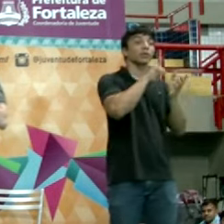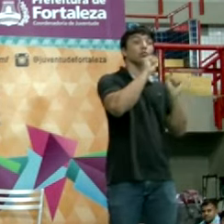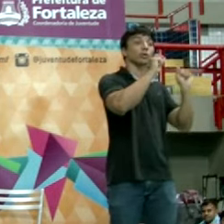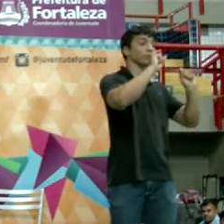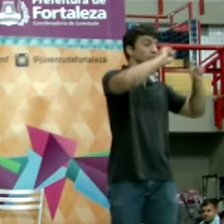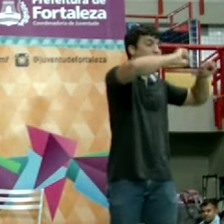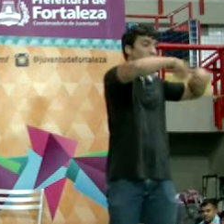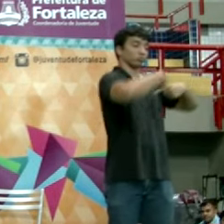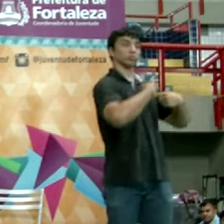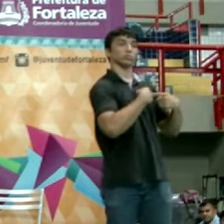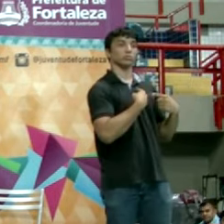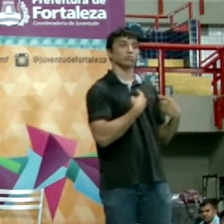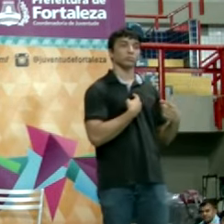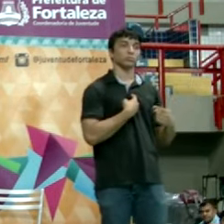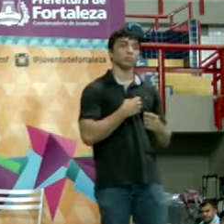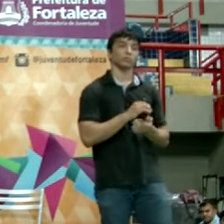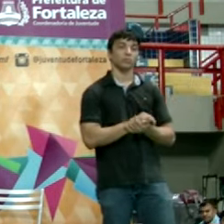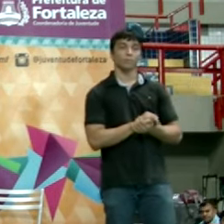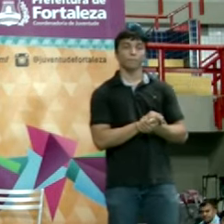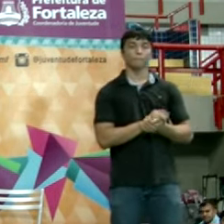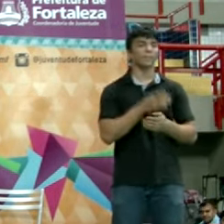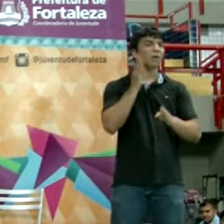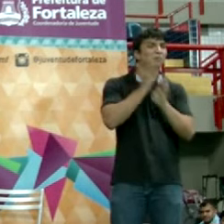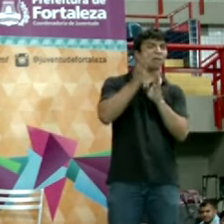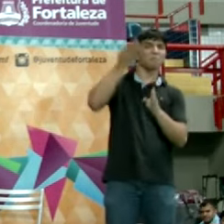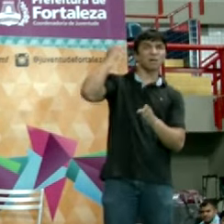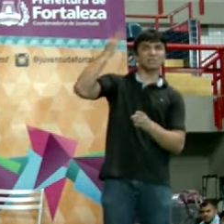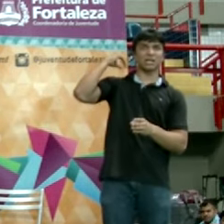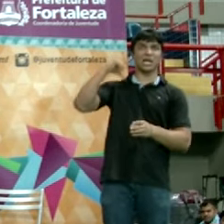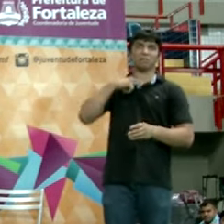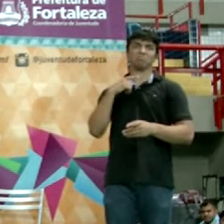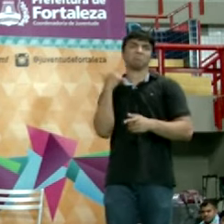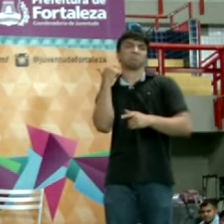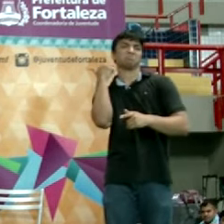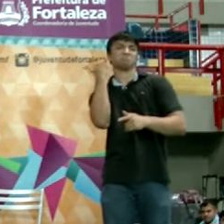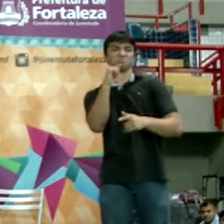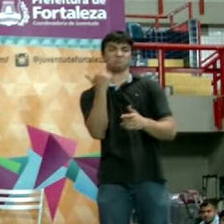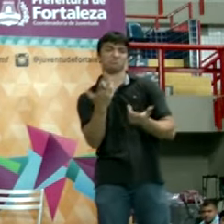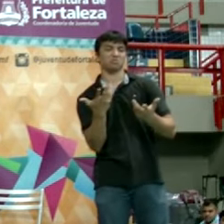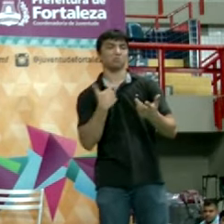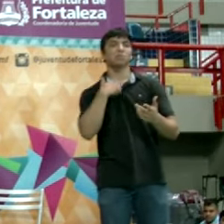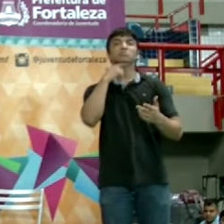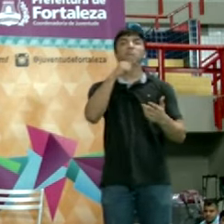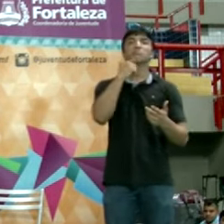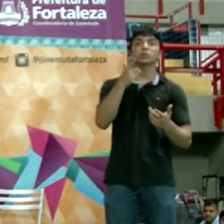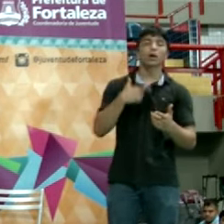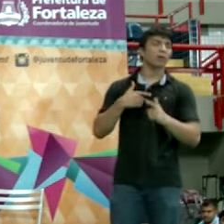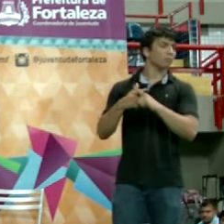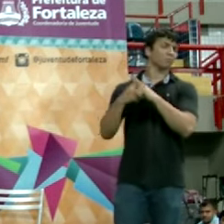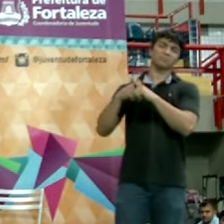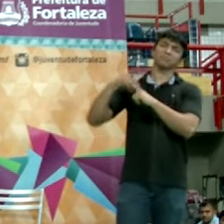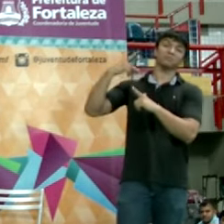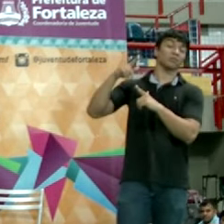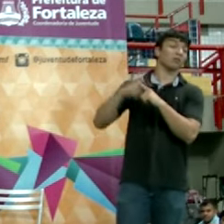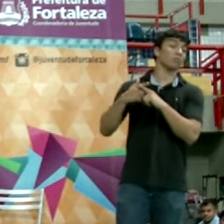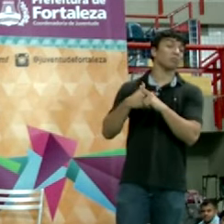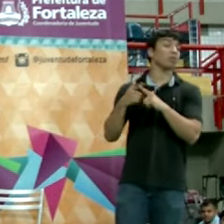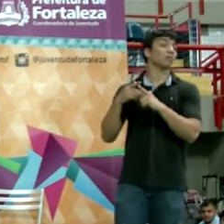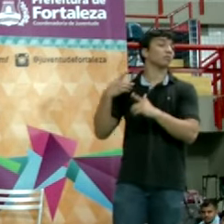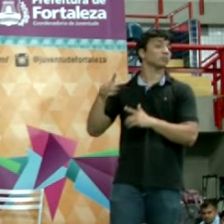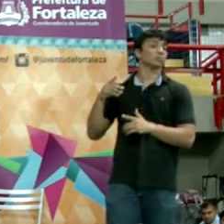seu. Obrigado. Ah, porque no meu tempo isso não sei o quê. Gente, problema, azar.